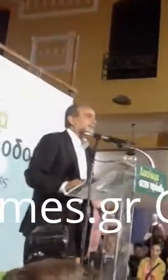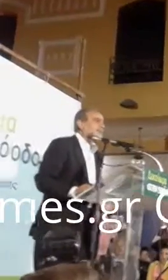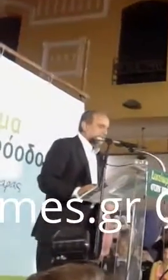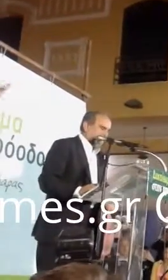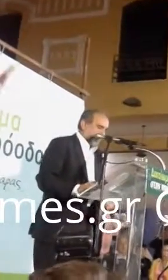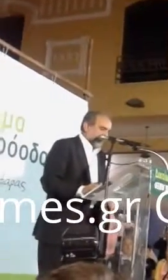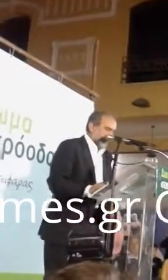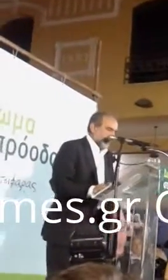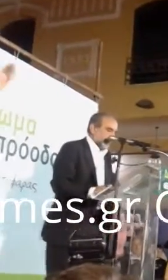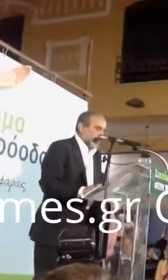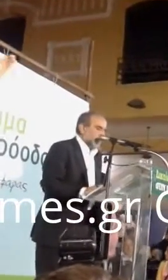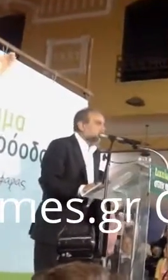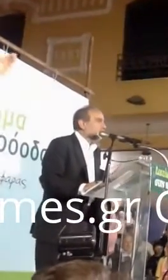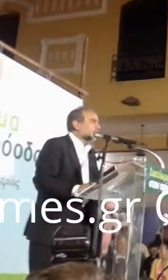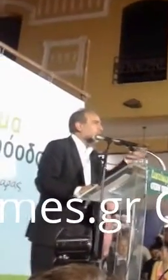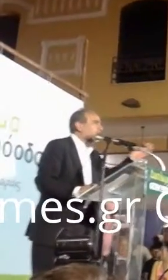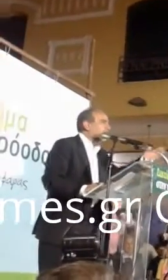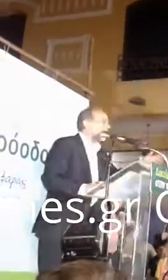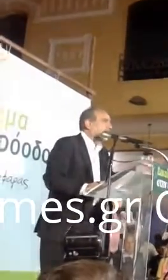ηλεκτρική,